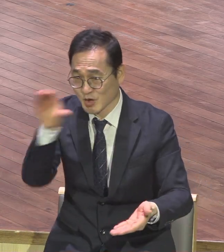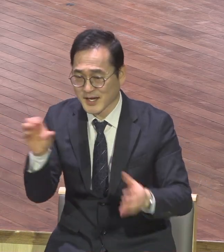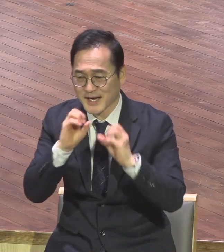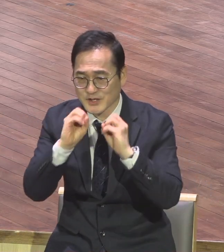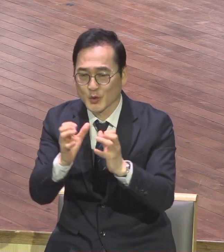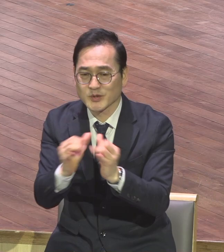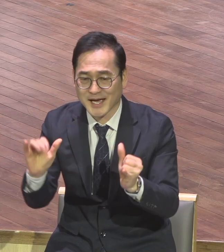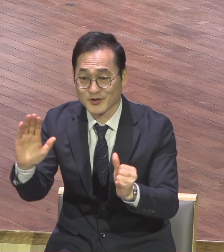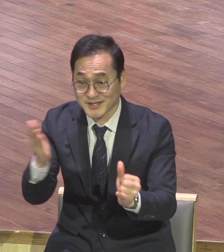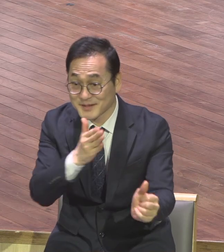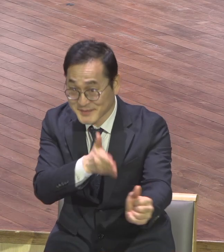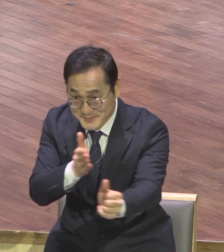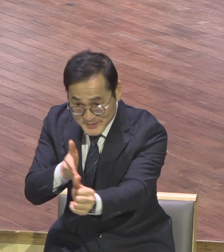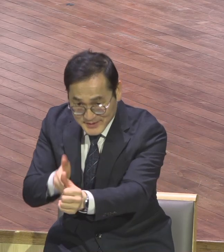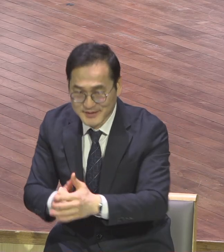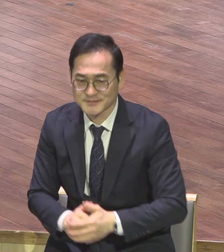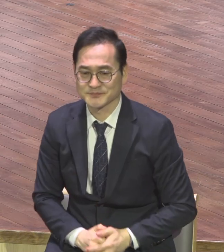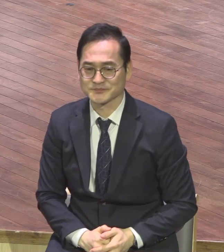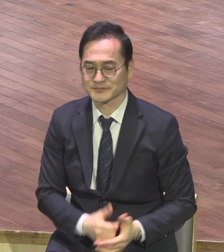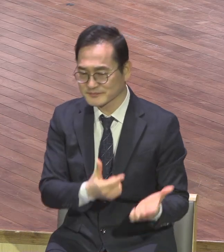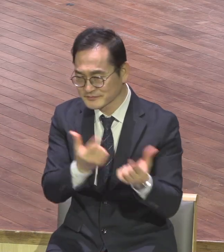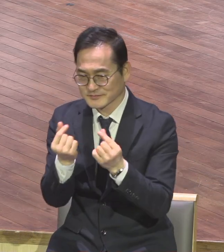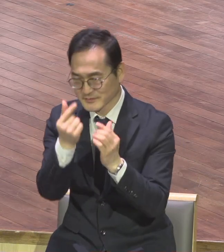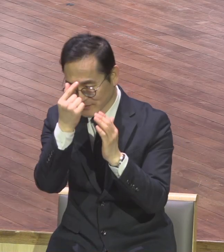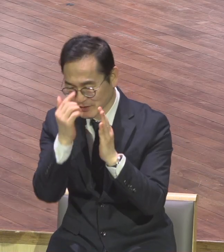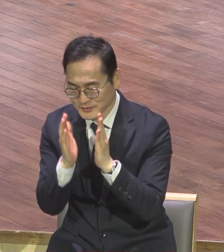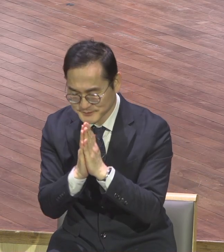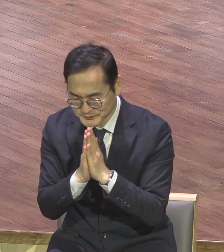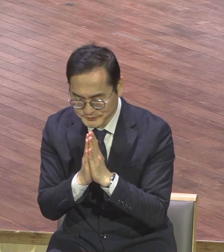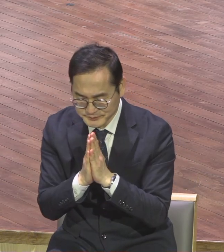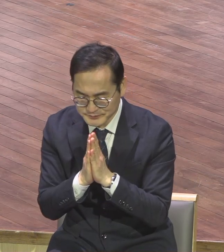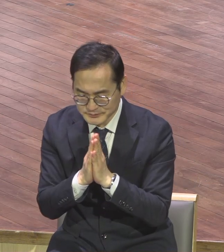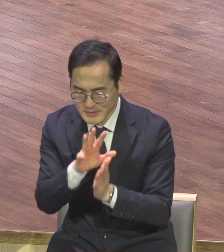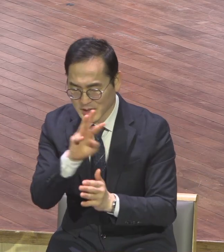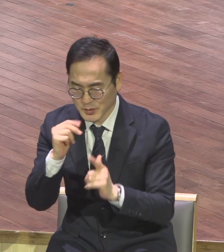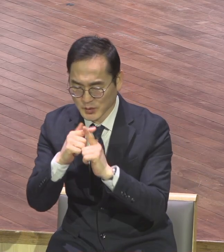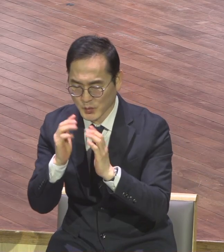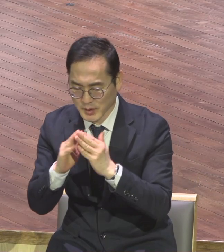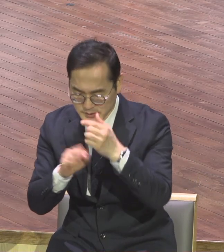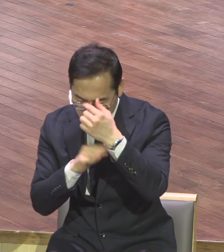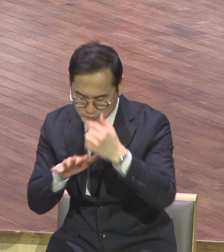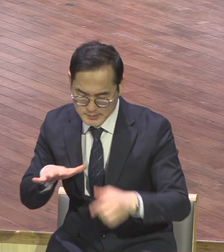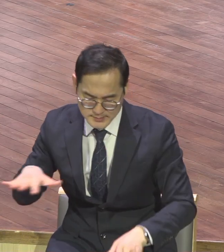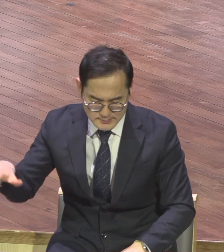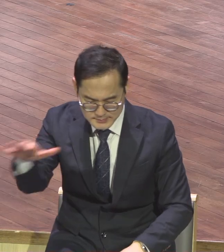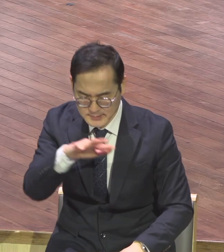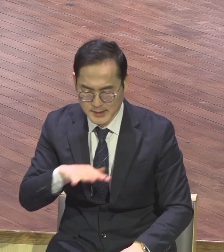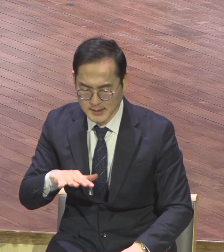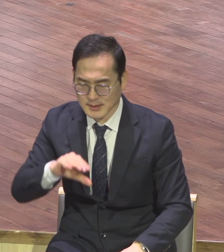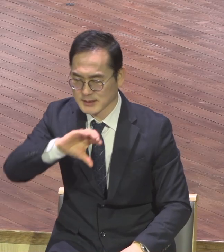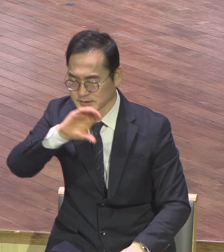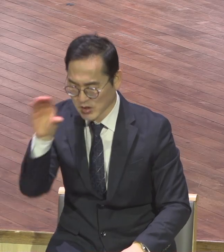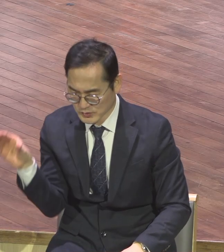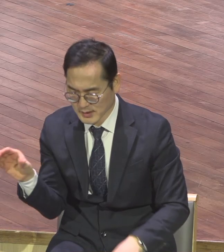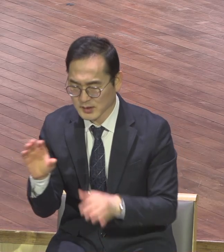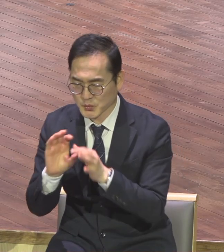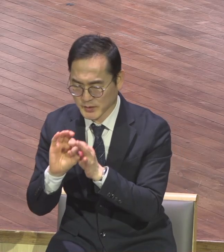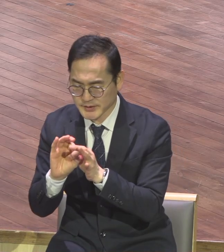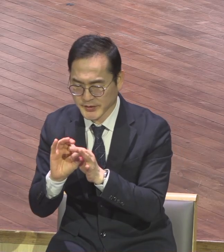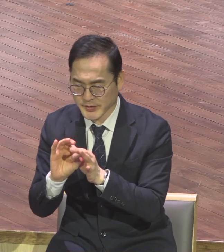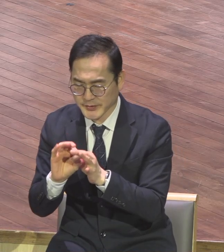축복합니다. 기도합시다. 아버지 하나님, 우리 영계 모든 성도들 성탄을 맞이해서